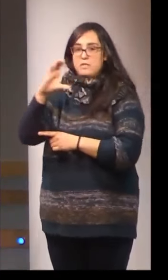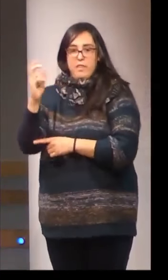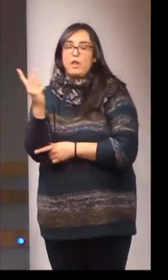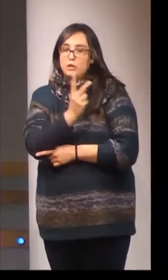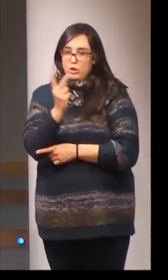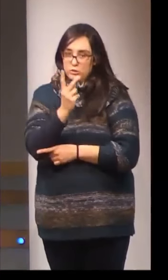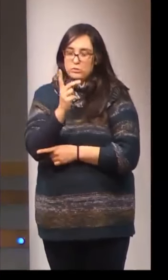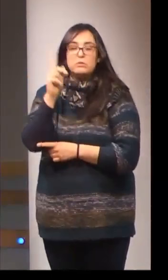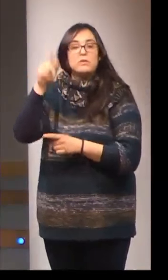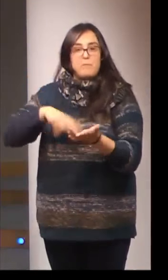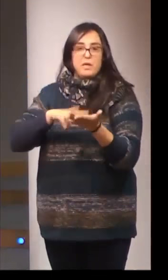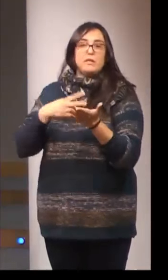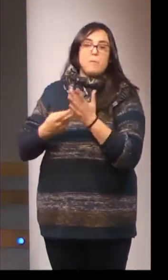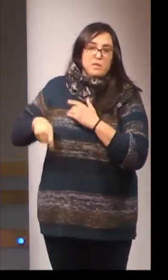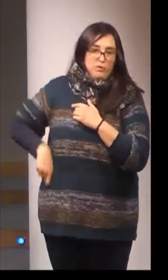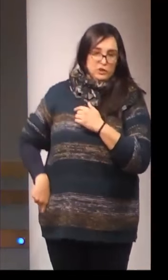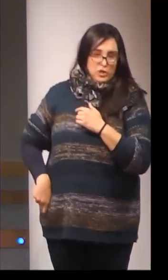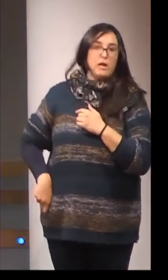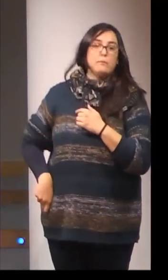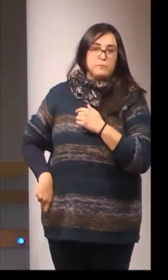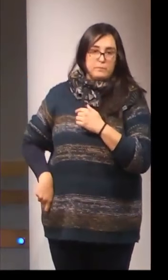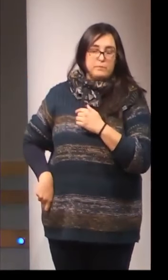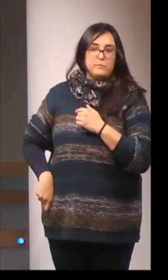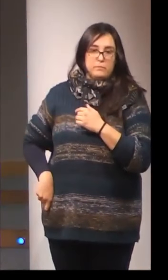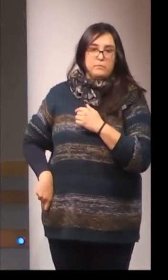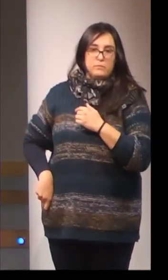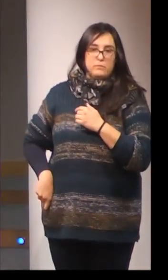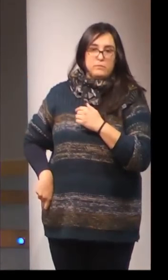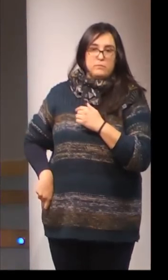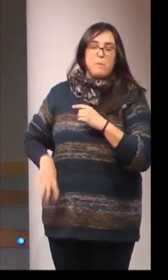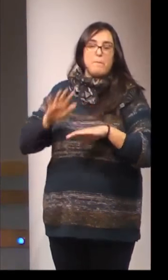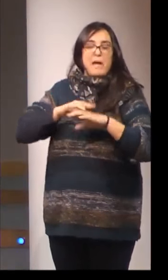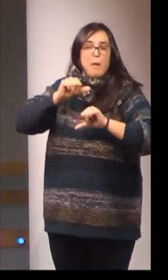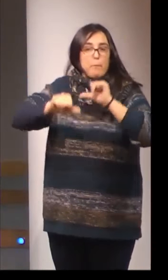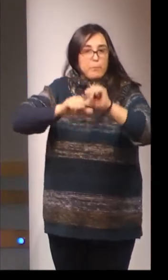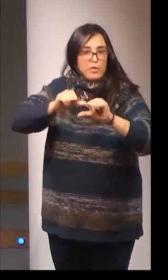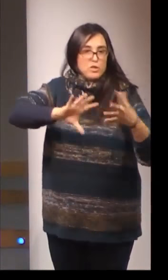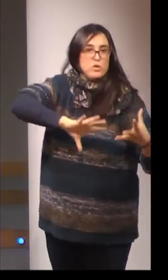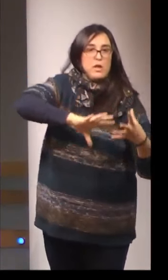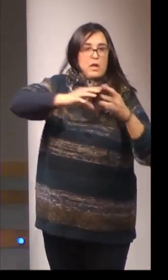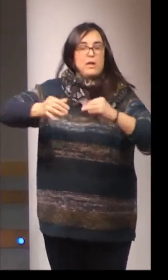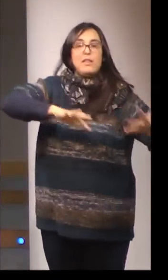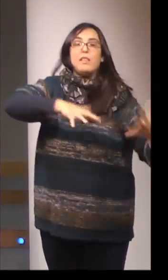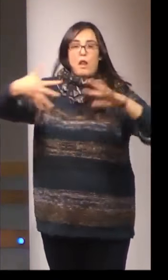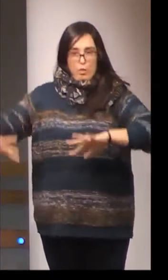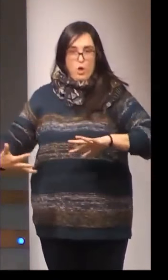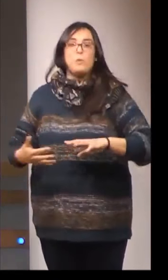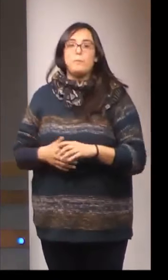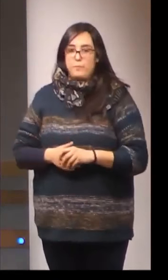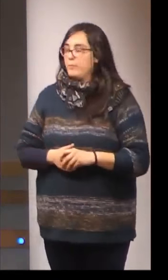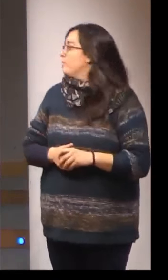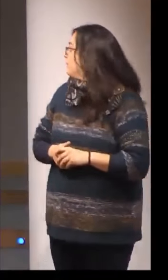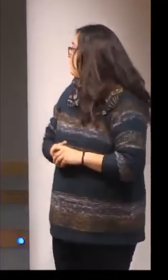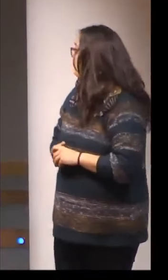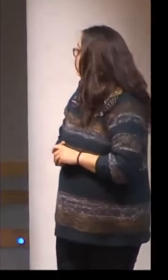bilingües, con especialistas en lengua de signos catalana y española y con intérpretes profesionales, para adaptar todo el